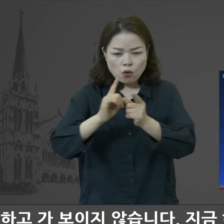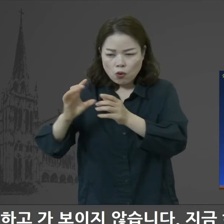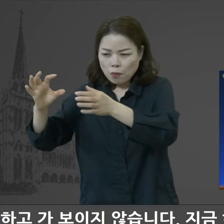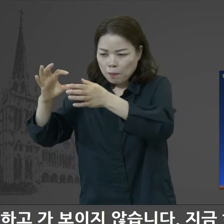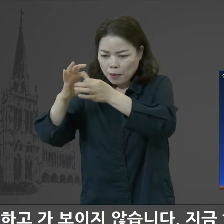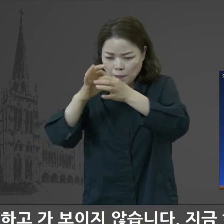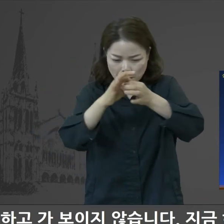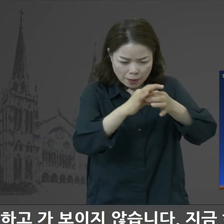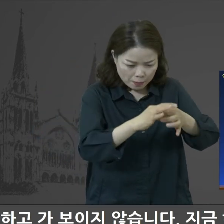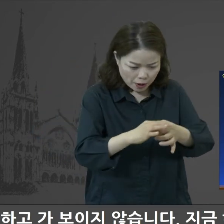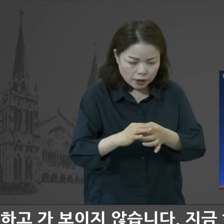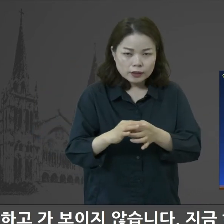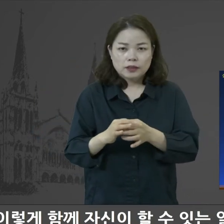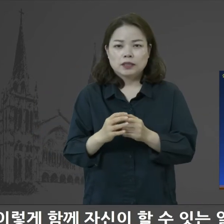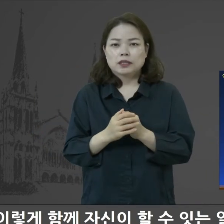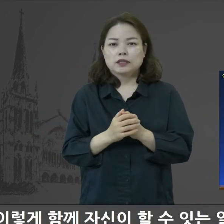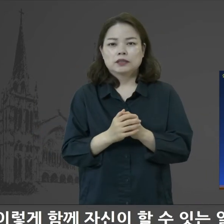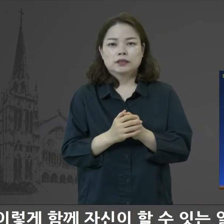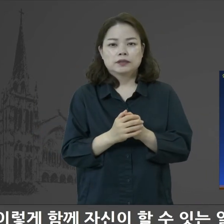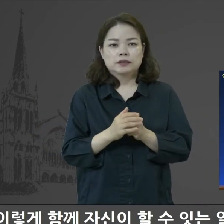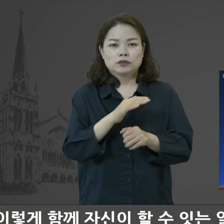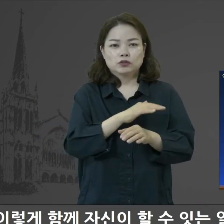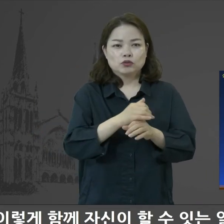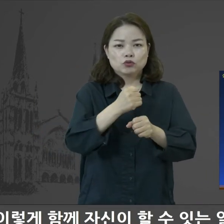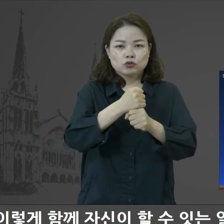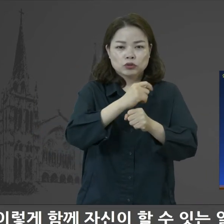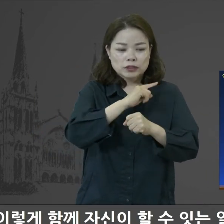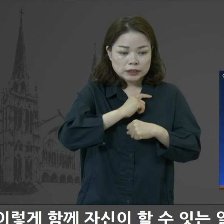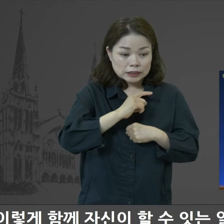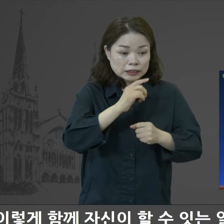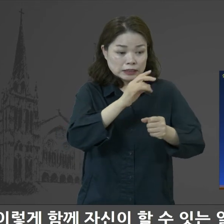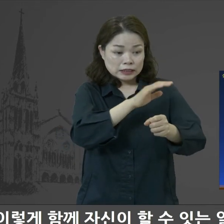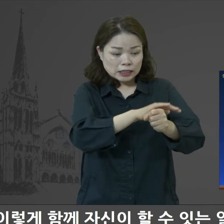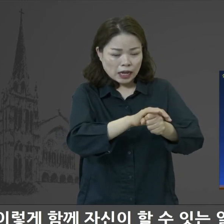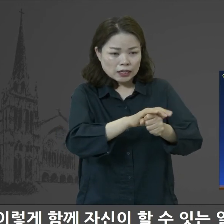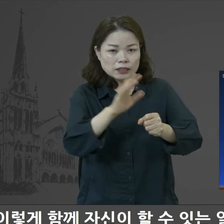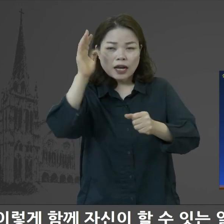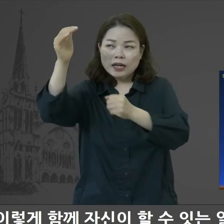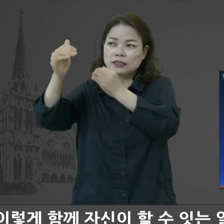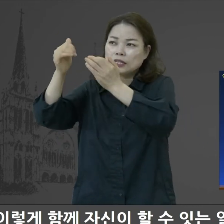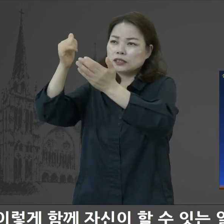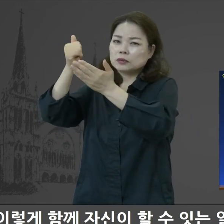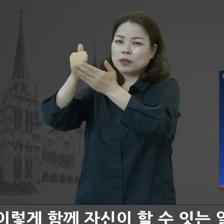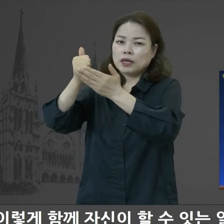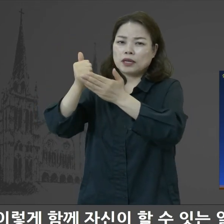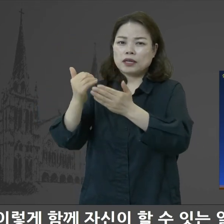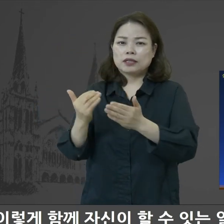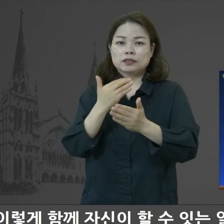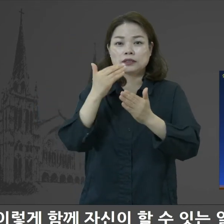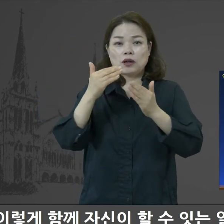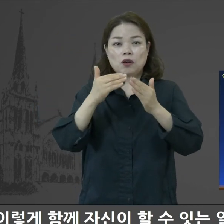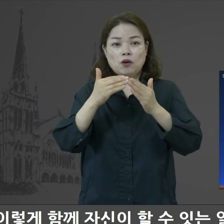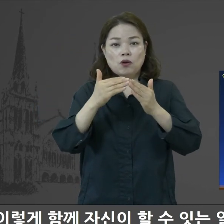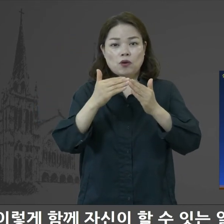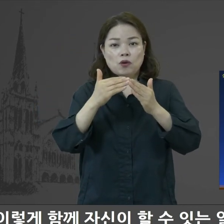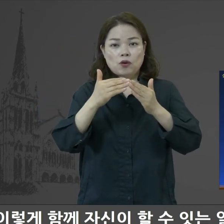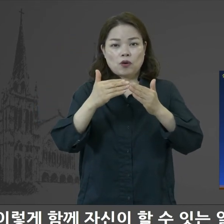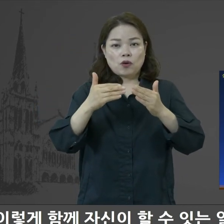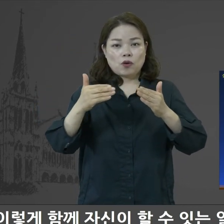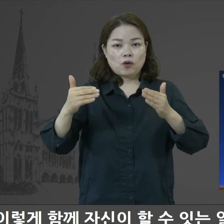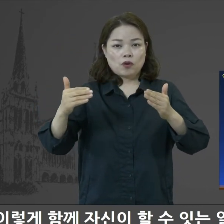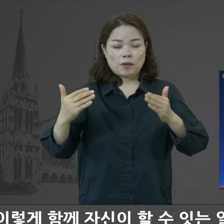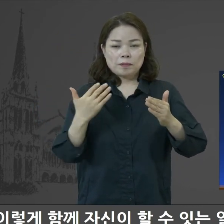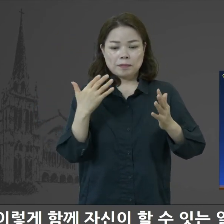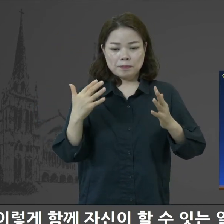마지막 32절 중수하였느니라 기적과 같이 하나의 성벽이 온전히 세워지는